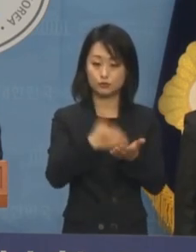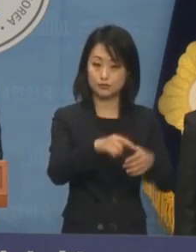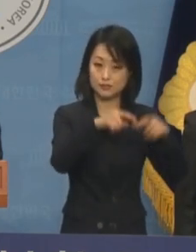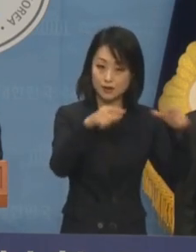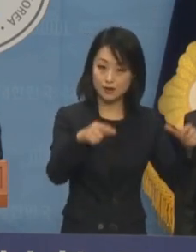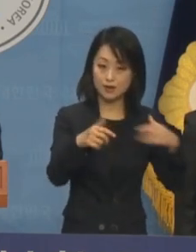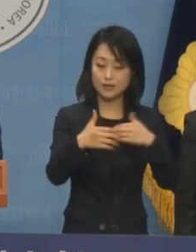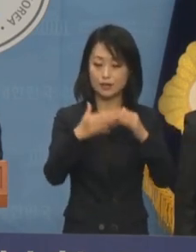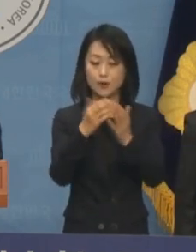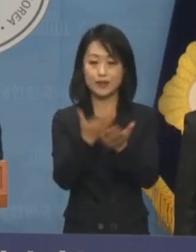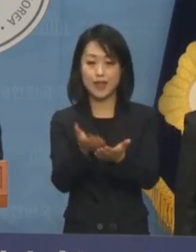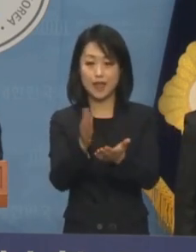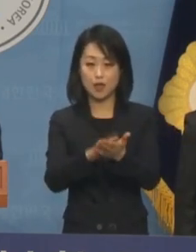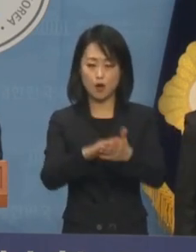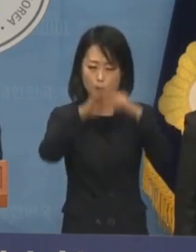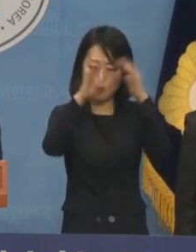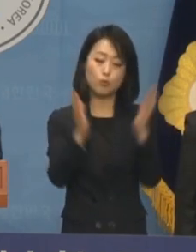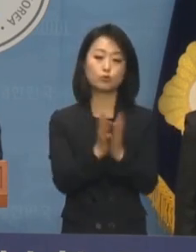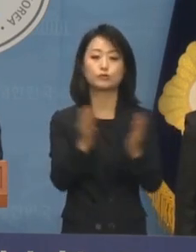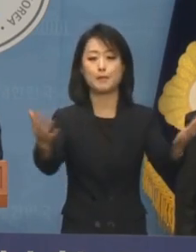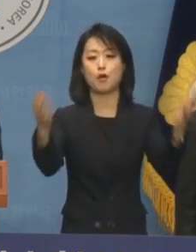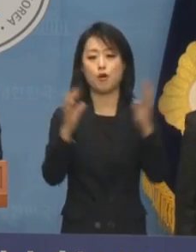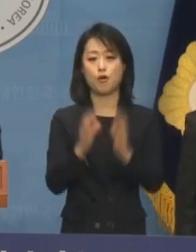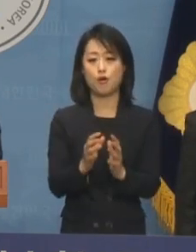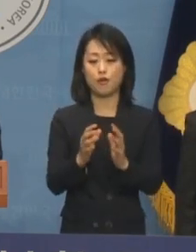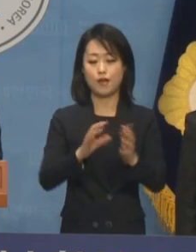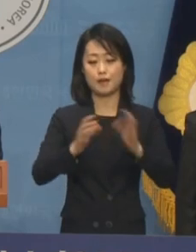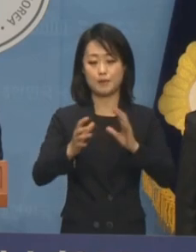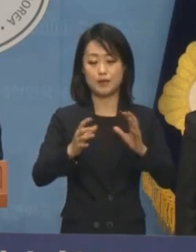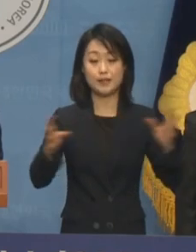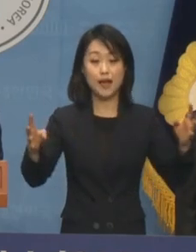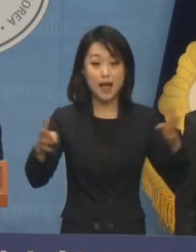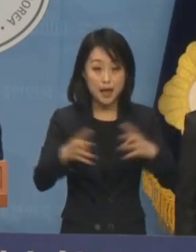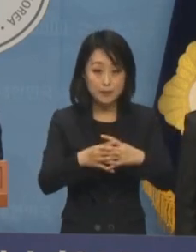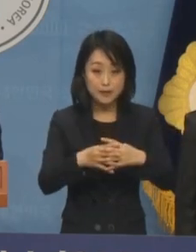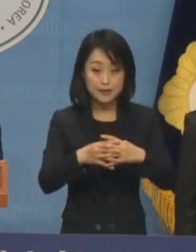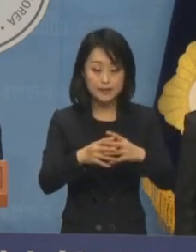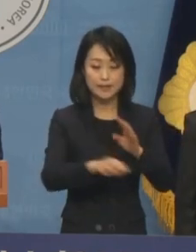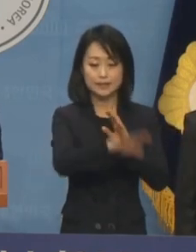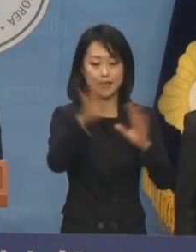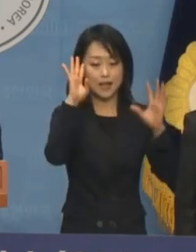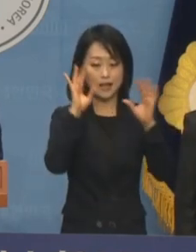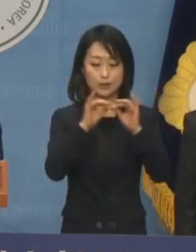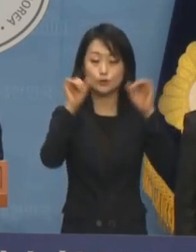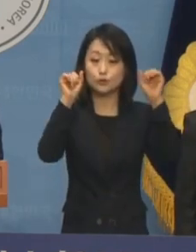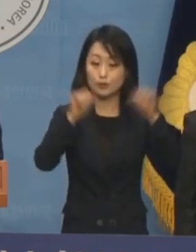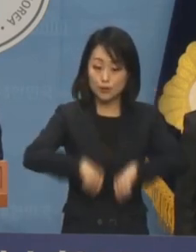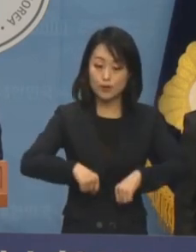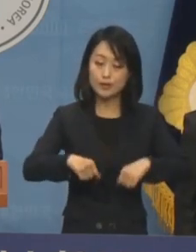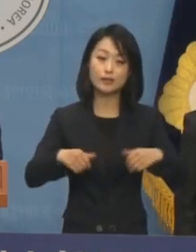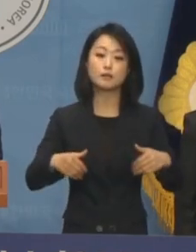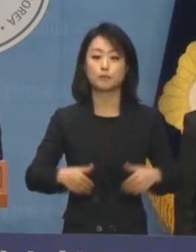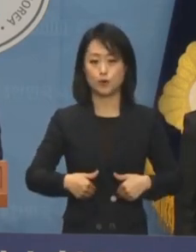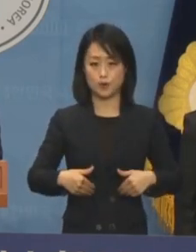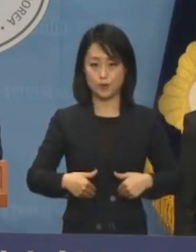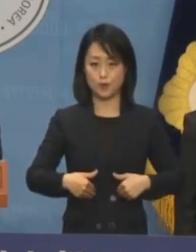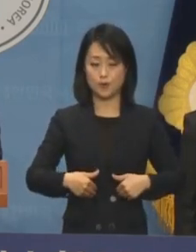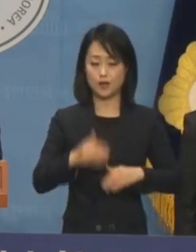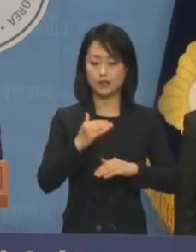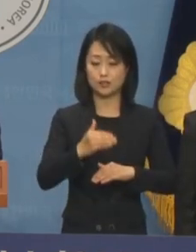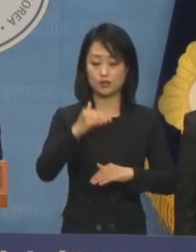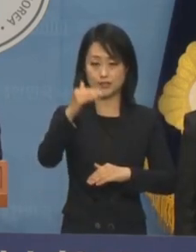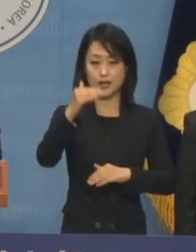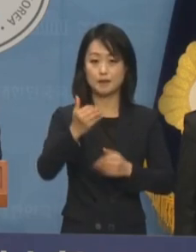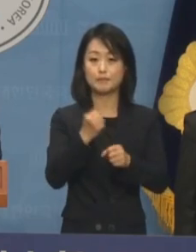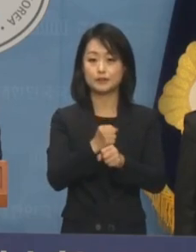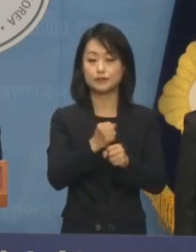의료개혁의 모든 이해 당사자가 참여하고 합의된 사항을 모든 주체가 동의하는 절차를 갖추도록